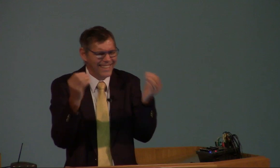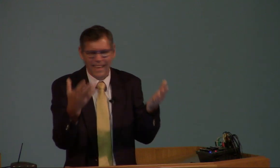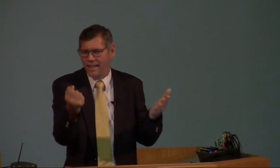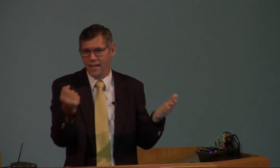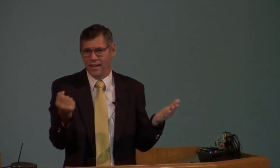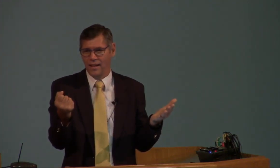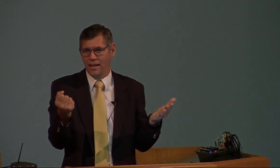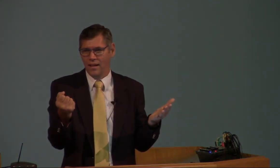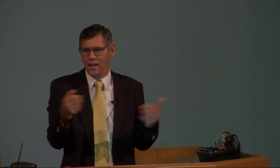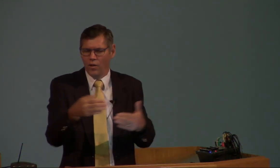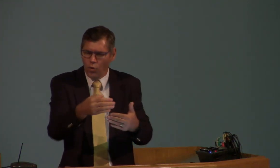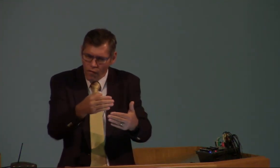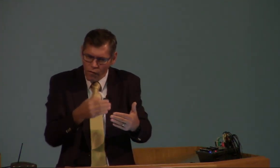nie. Voorskool.